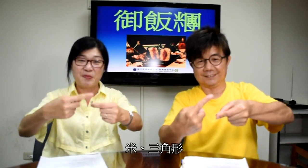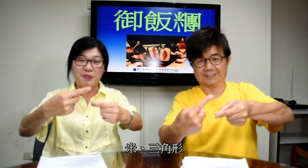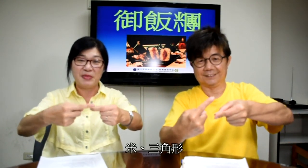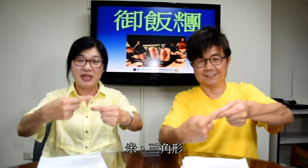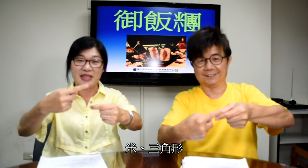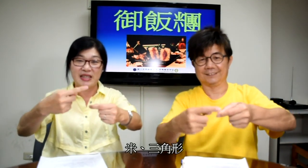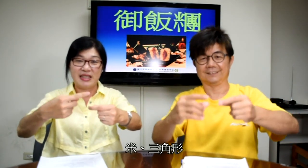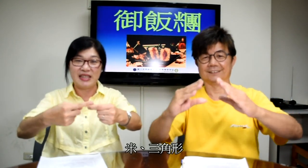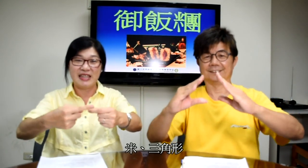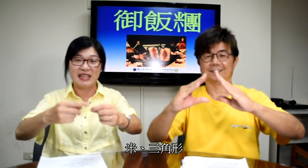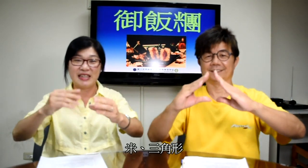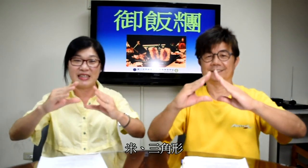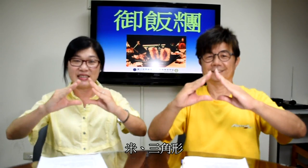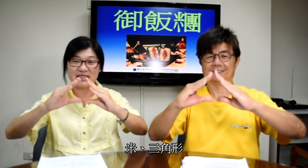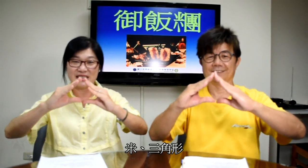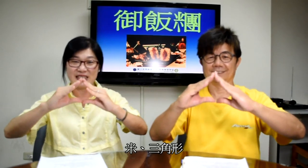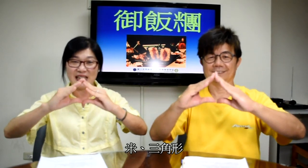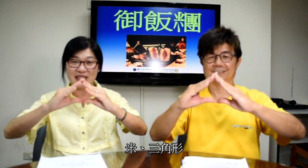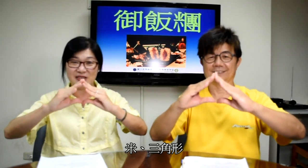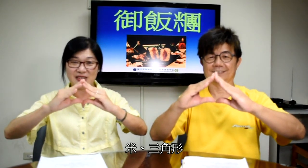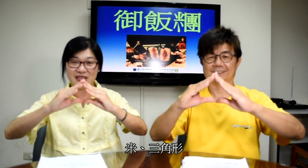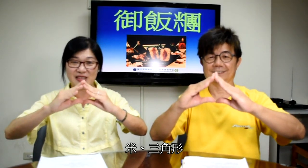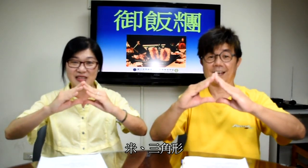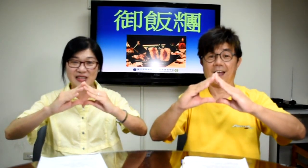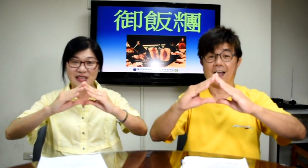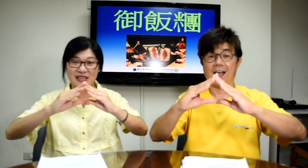米，三角形。